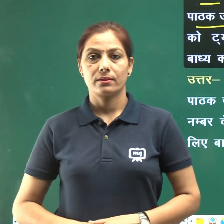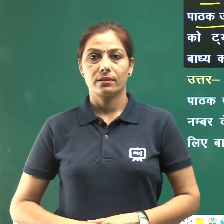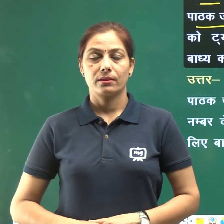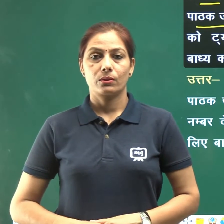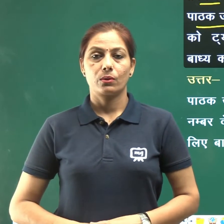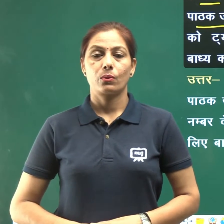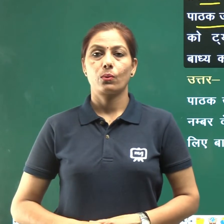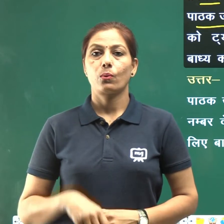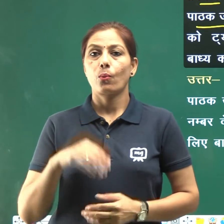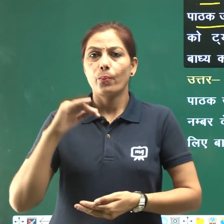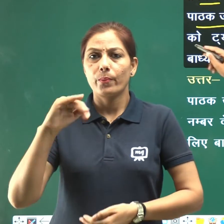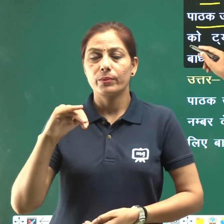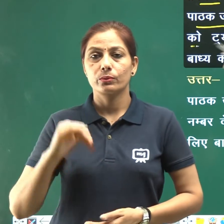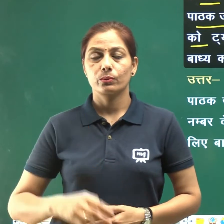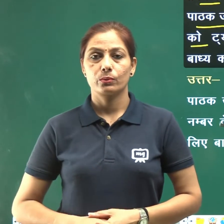अमित को